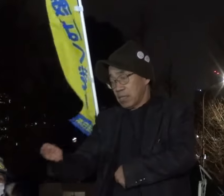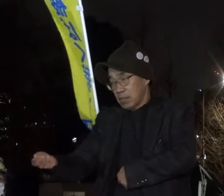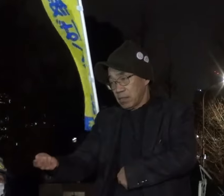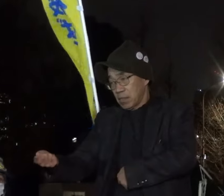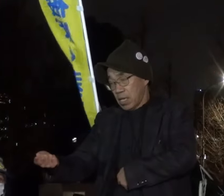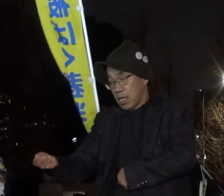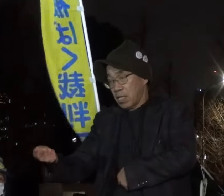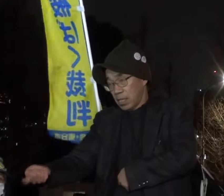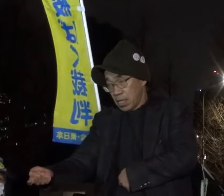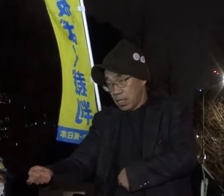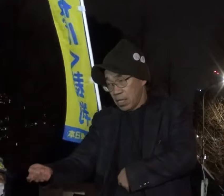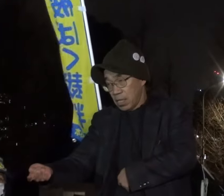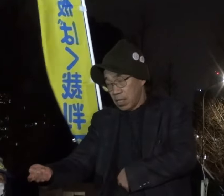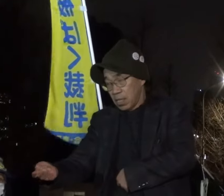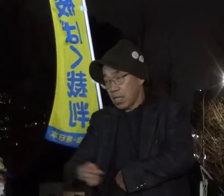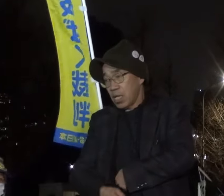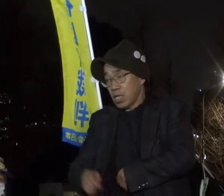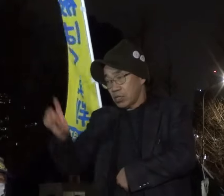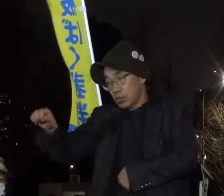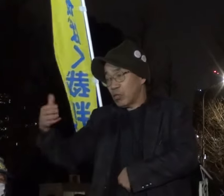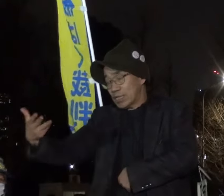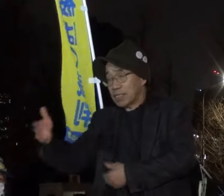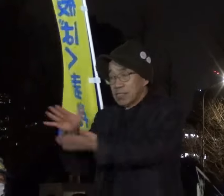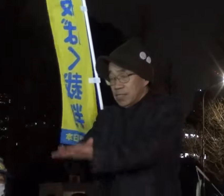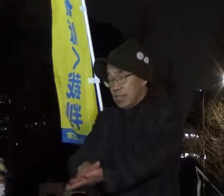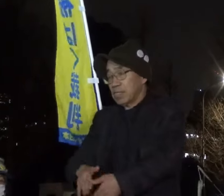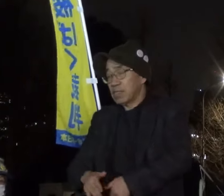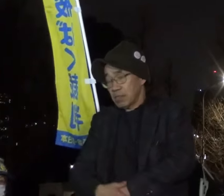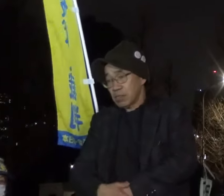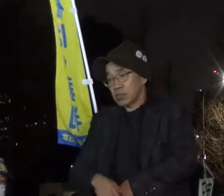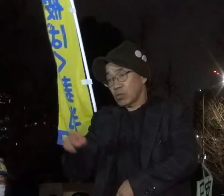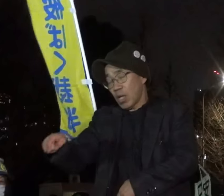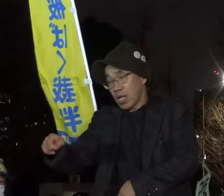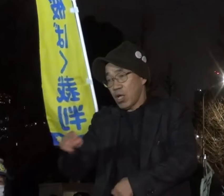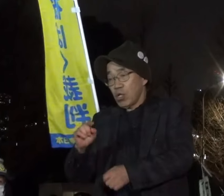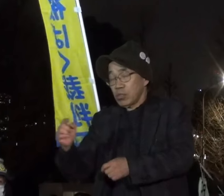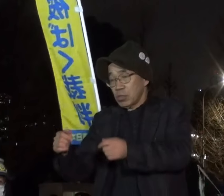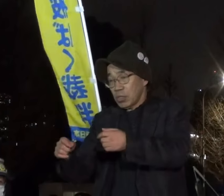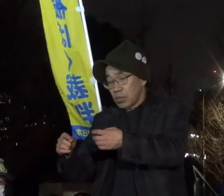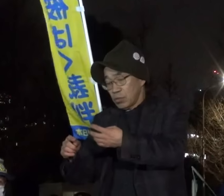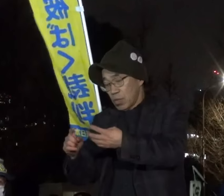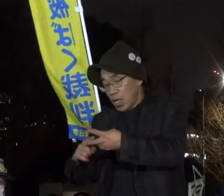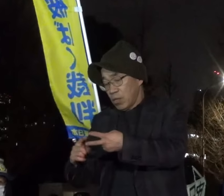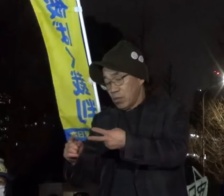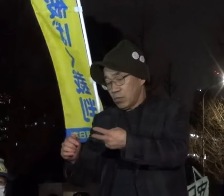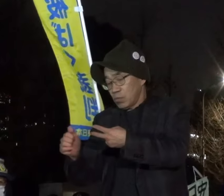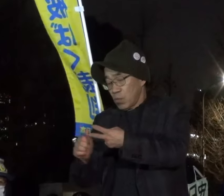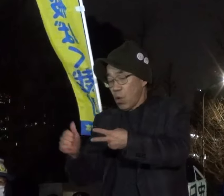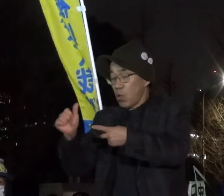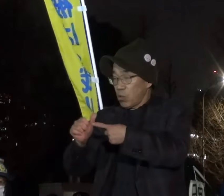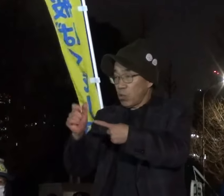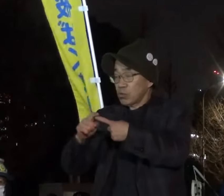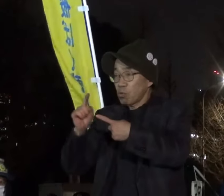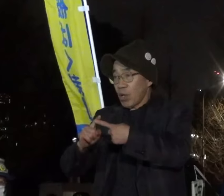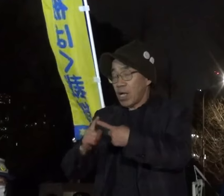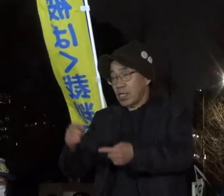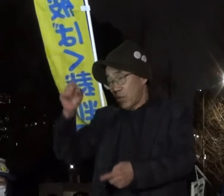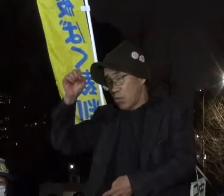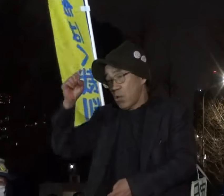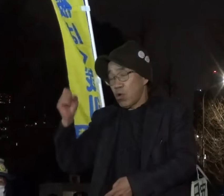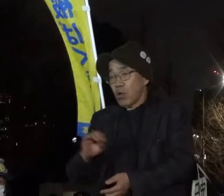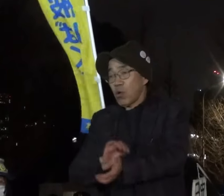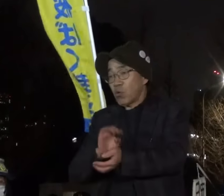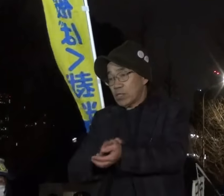になったということをそのおじさんは言ってました。ですから絶対原発というのはいいことがないんですね。そのように幼い命を、本当